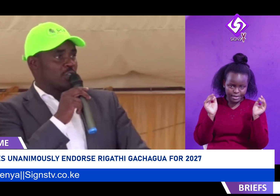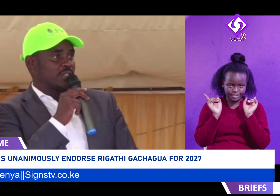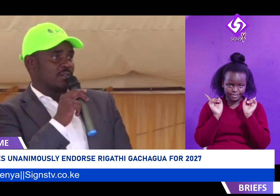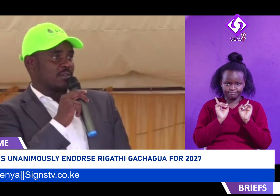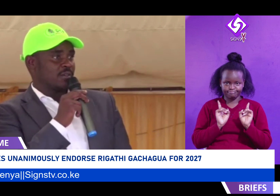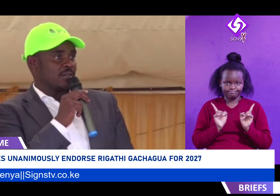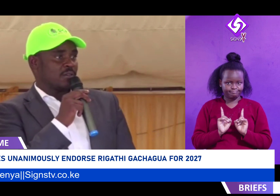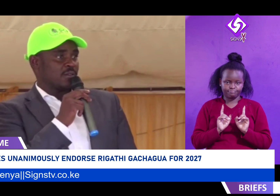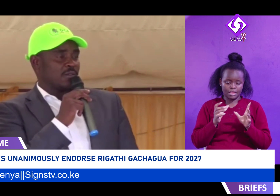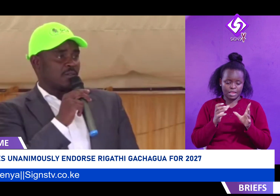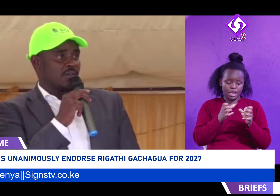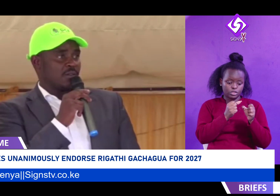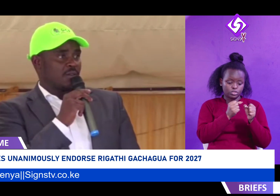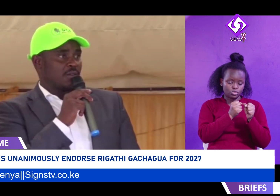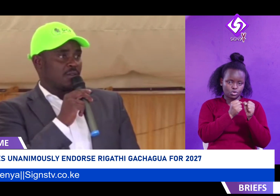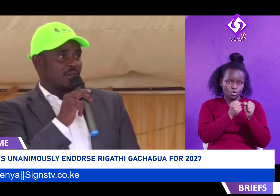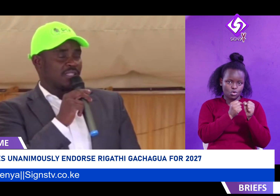stronghold.